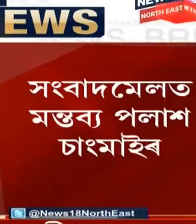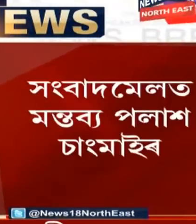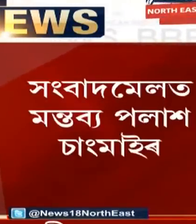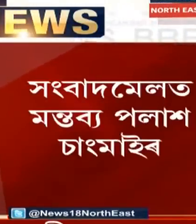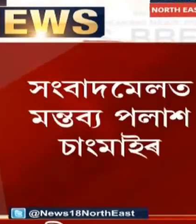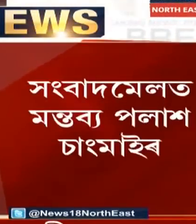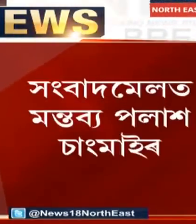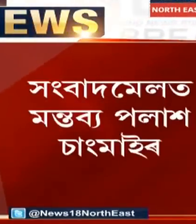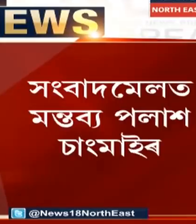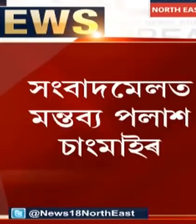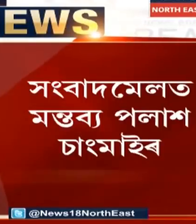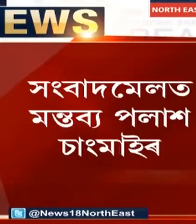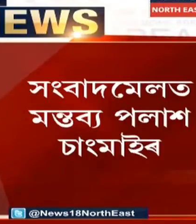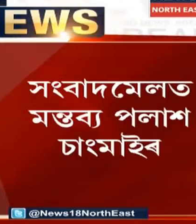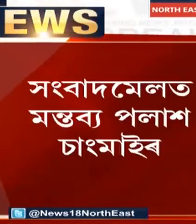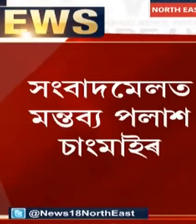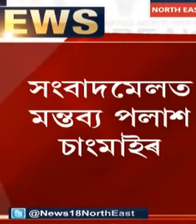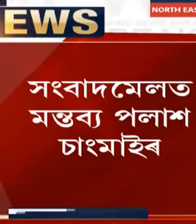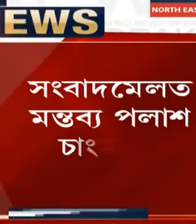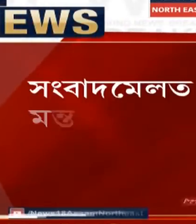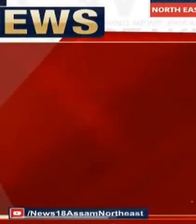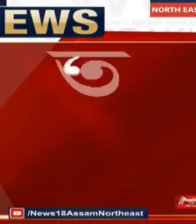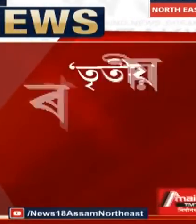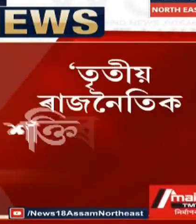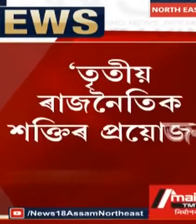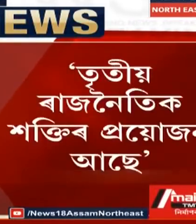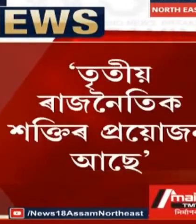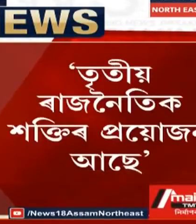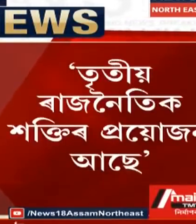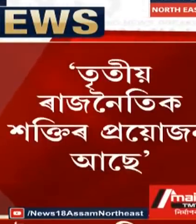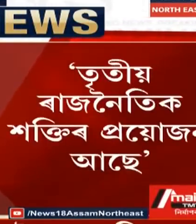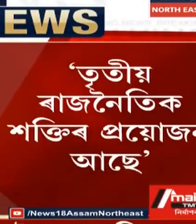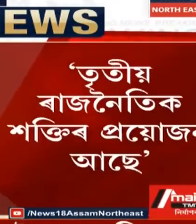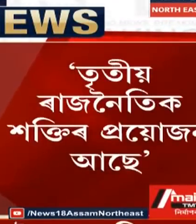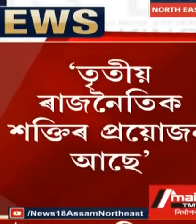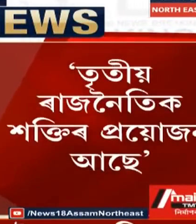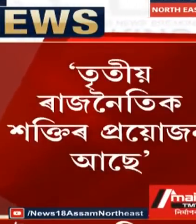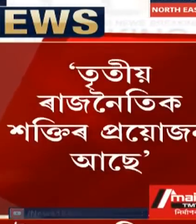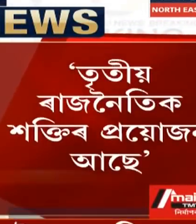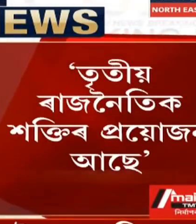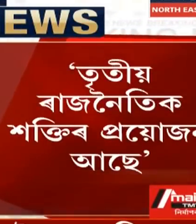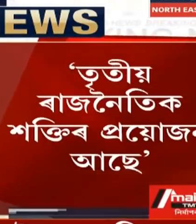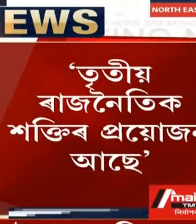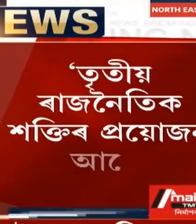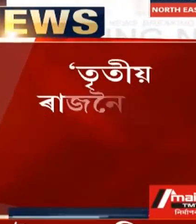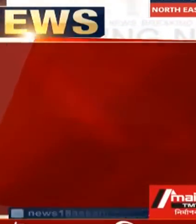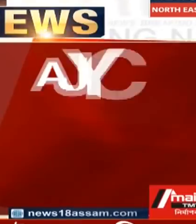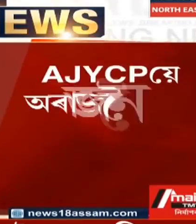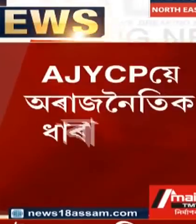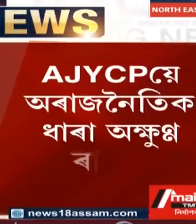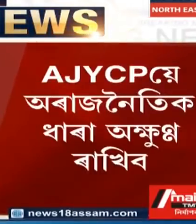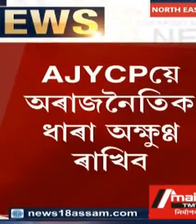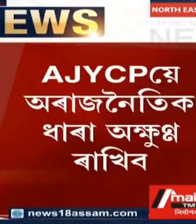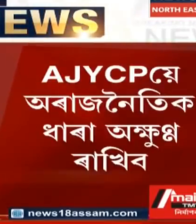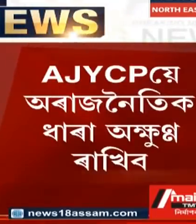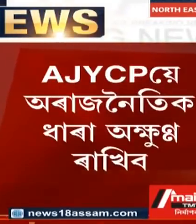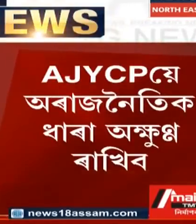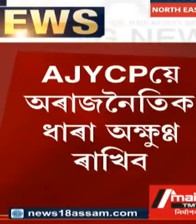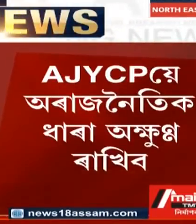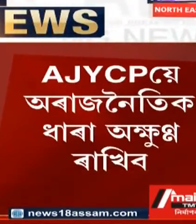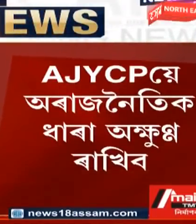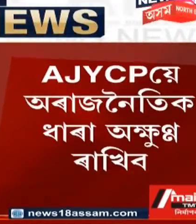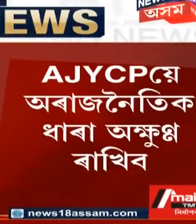পাৰিব যি রাজনৈতিক শক্তি আমাক বিশ্বাসঘাতকতা করলে তাক পরাভূত করব পাৰিব যি রাজনৈতিক শক্তিয়ে কেবলমাত্র ধর্মীয় উন্মাদনা সৃষ্টি করে